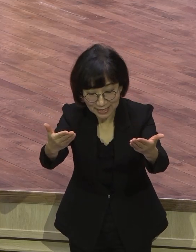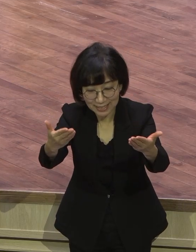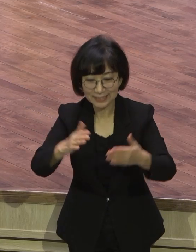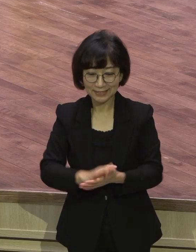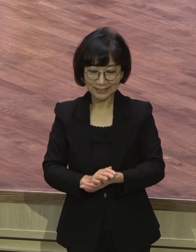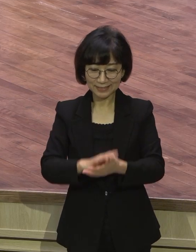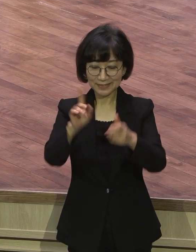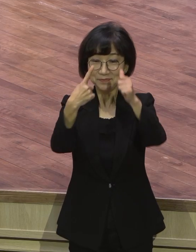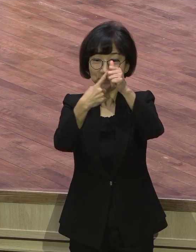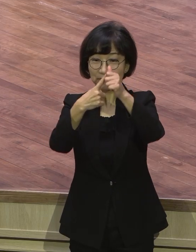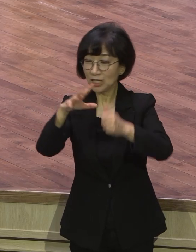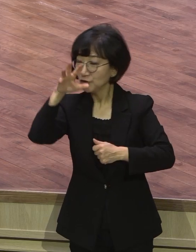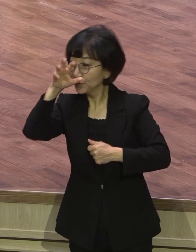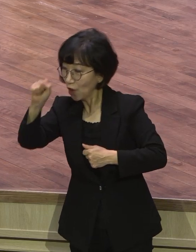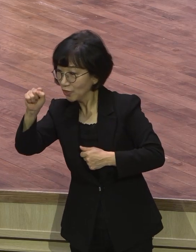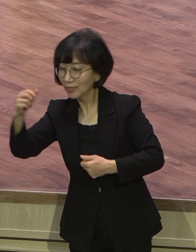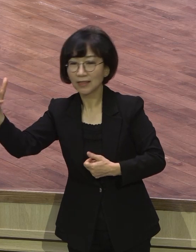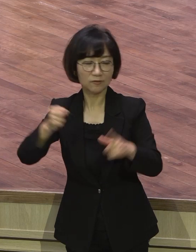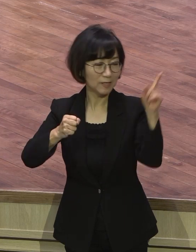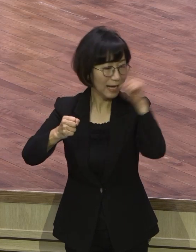악을 이기는 삶이에요.